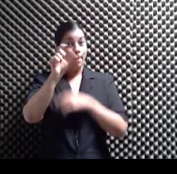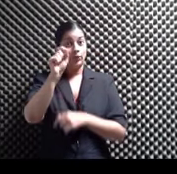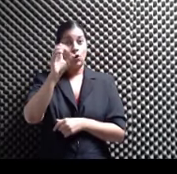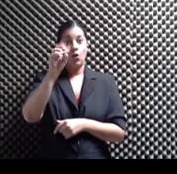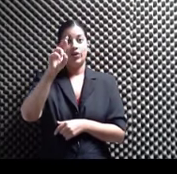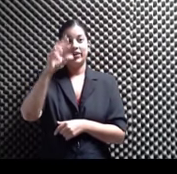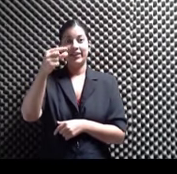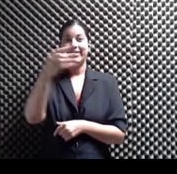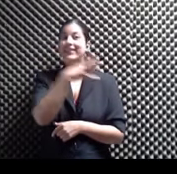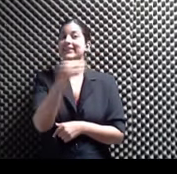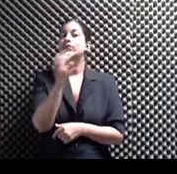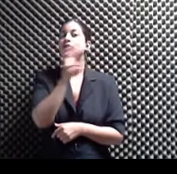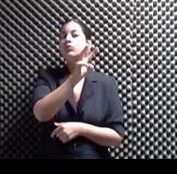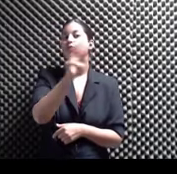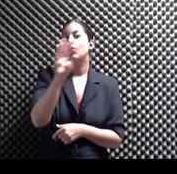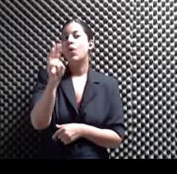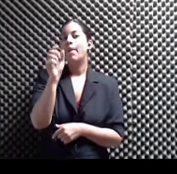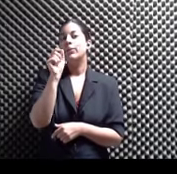www.artefusión.org. Y también por